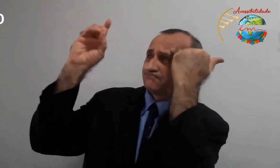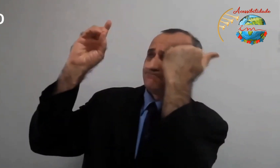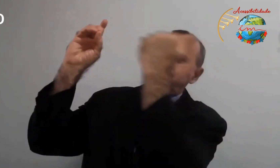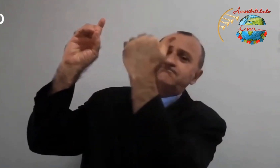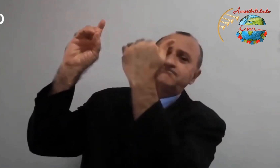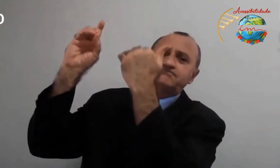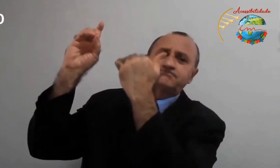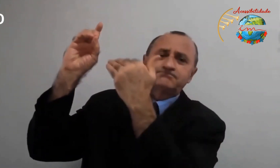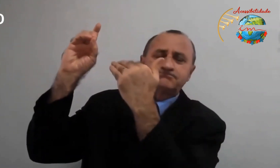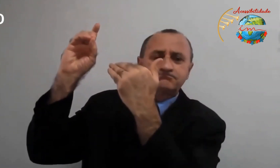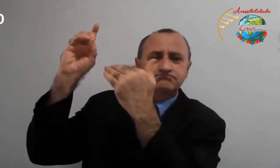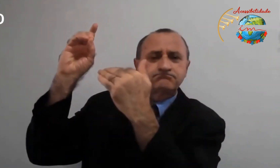obediência a Deus,